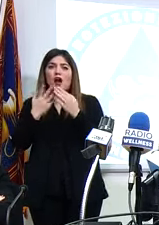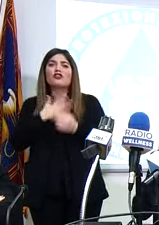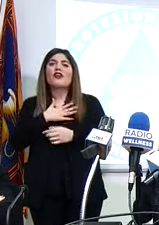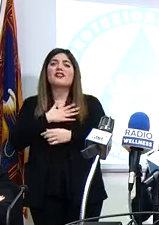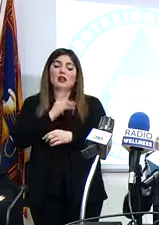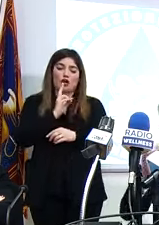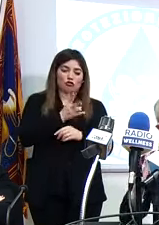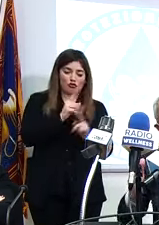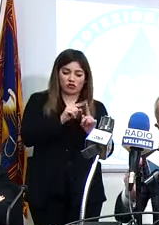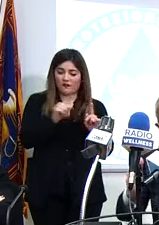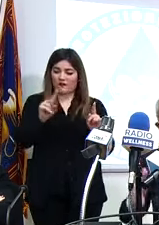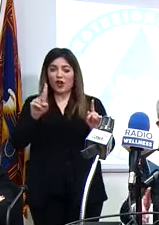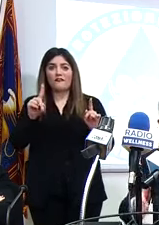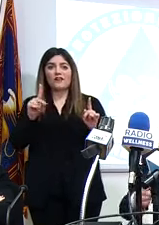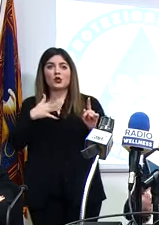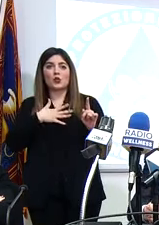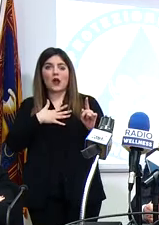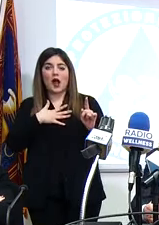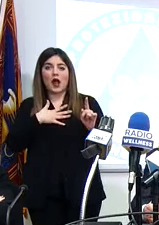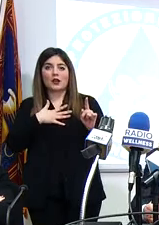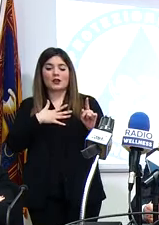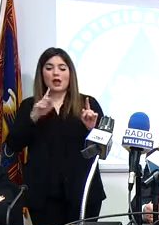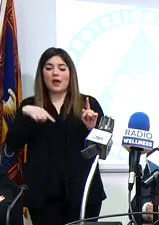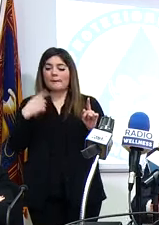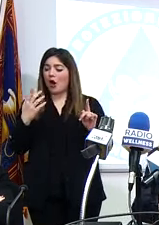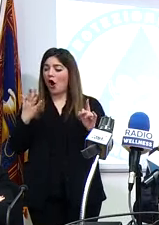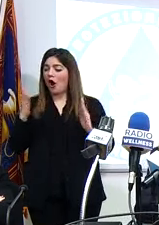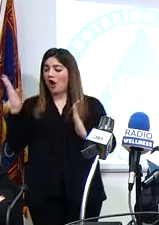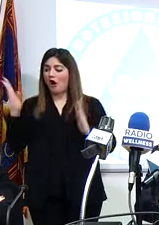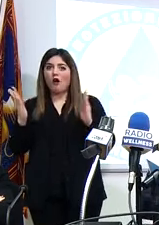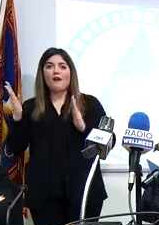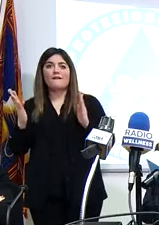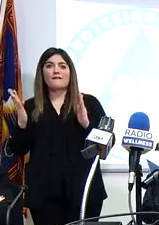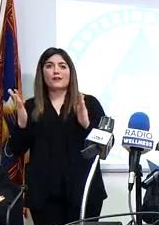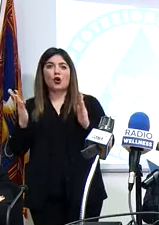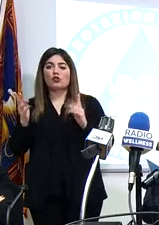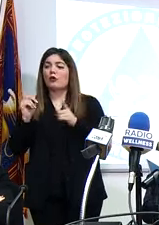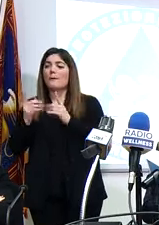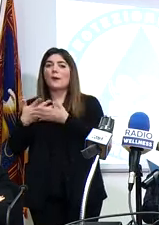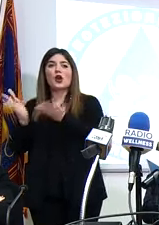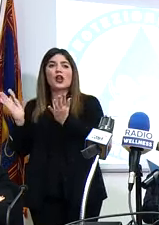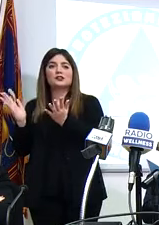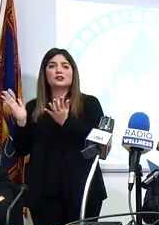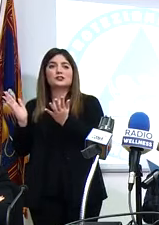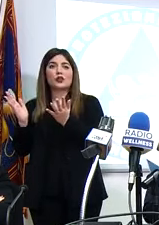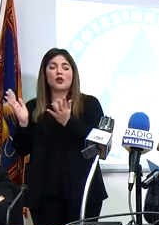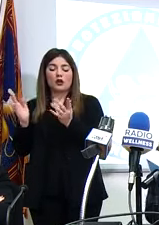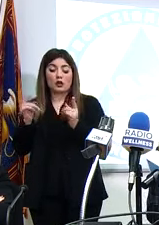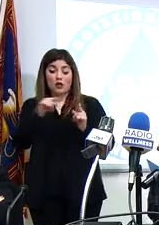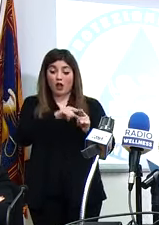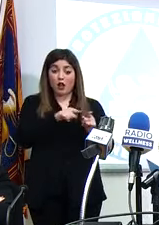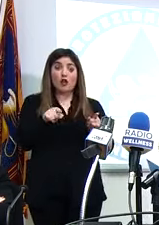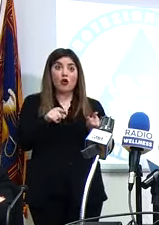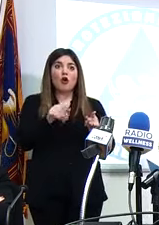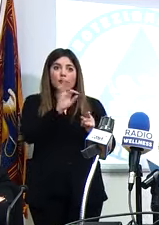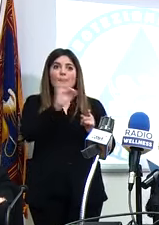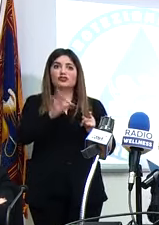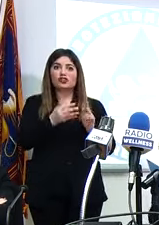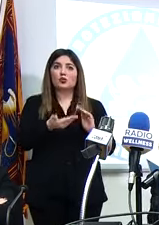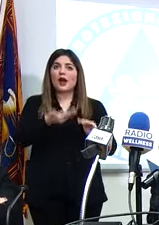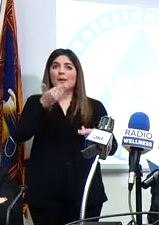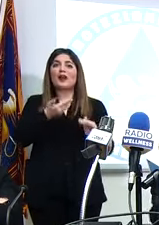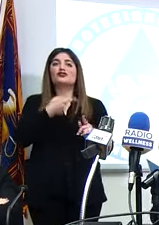e l'hanno comparata con il resto della popolazione e hanno visto che in questa c'era un'incidenza maggiore. Allora adesso uscirà, c'è